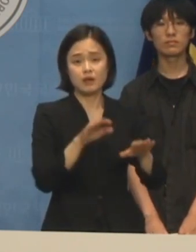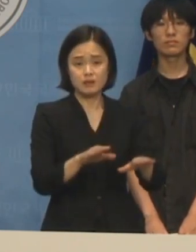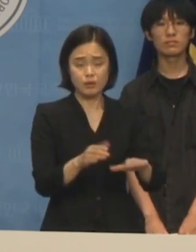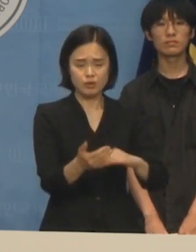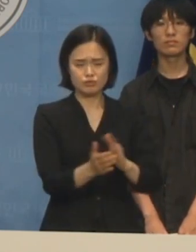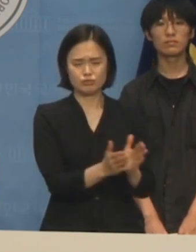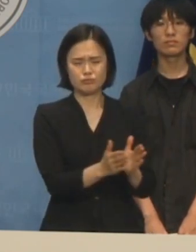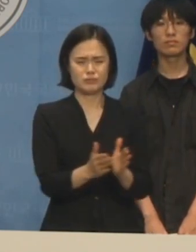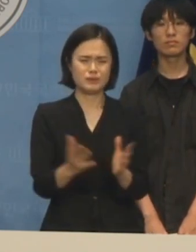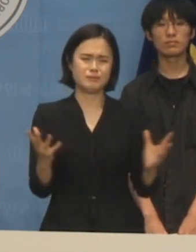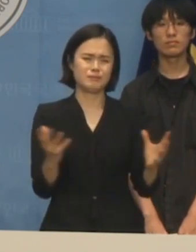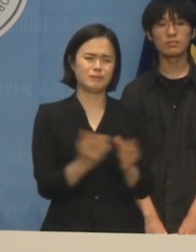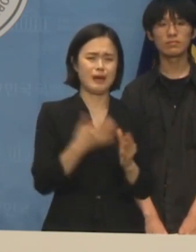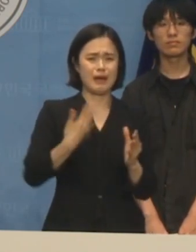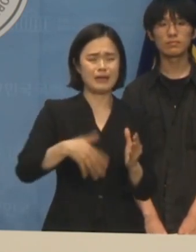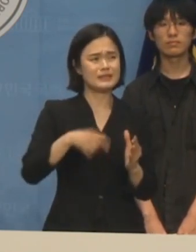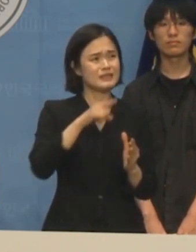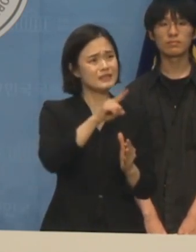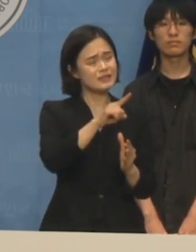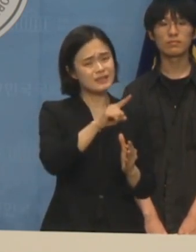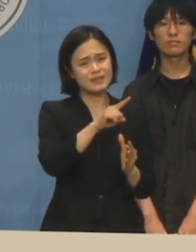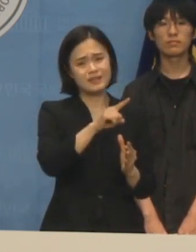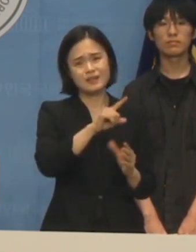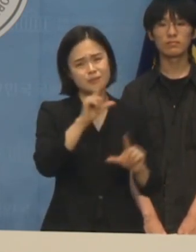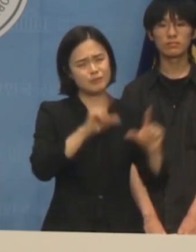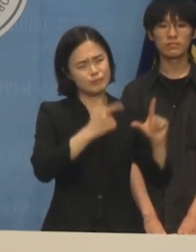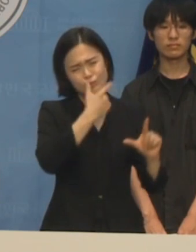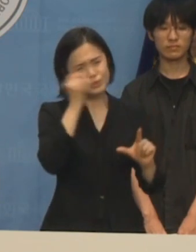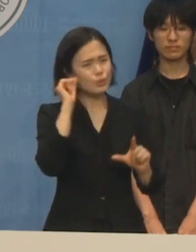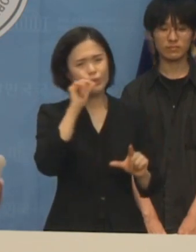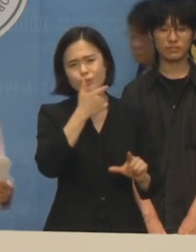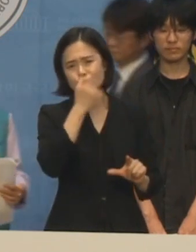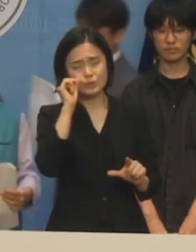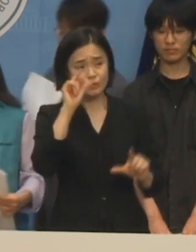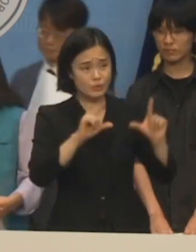준비 미흡을 여실히 드러냈습니다.